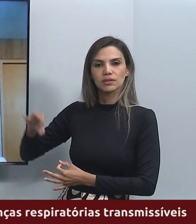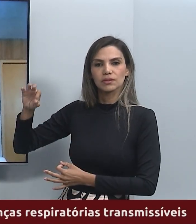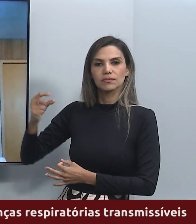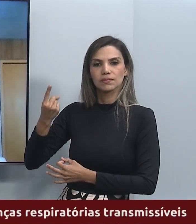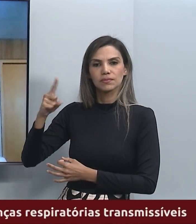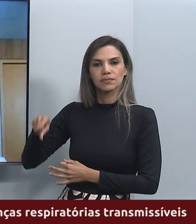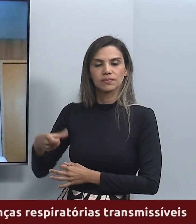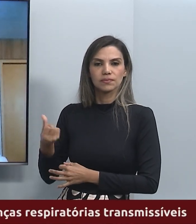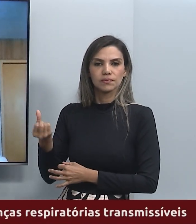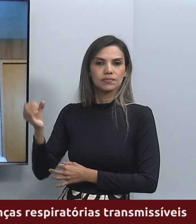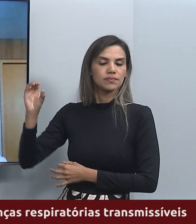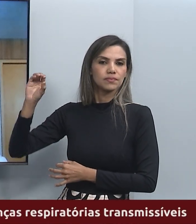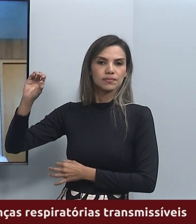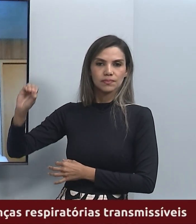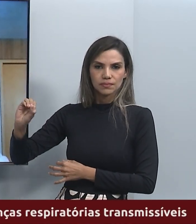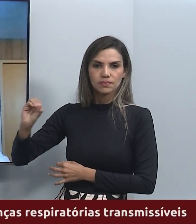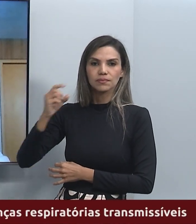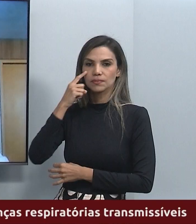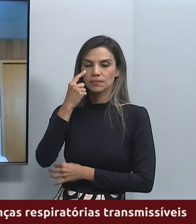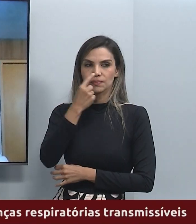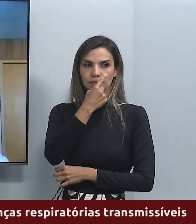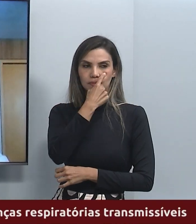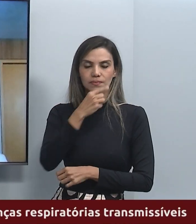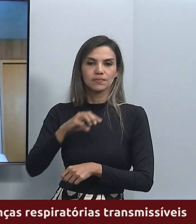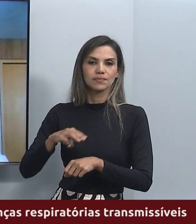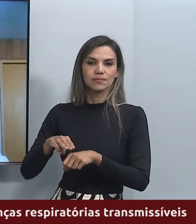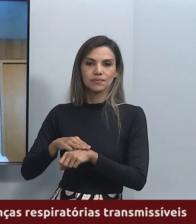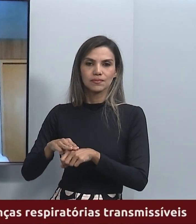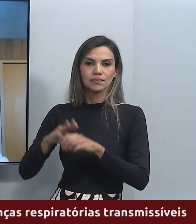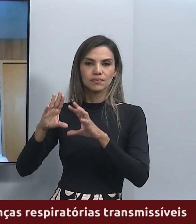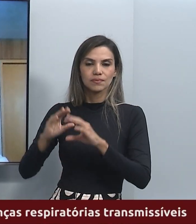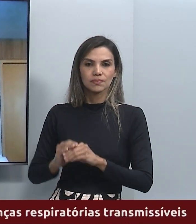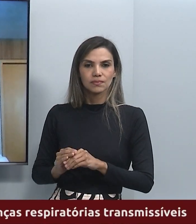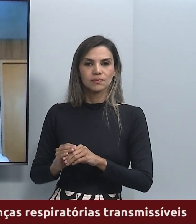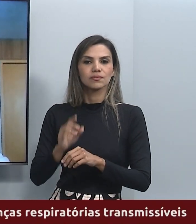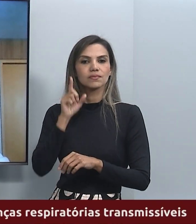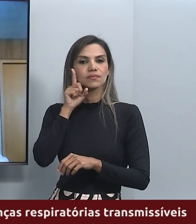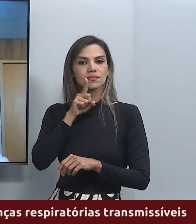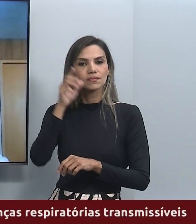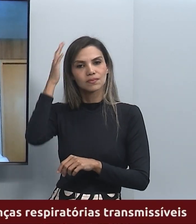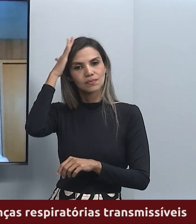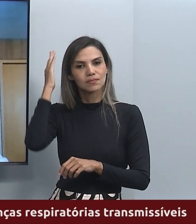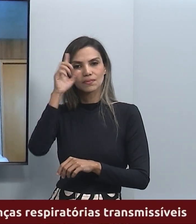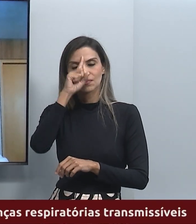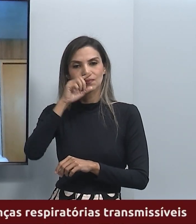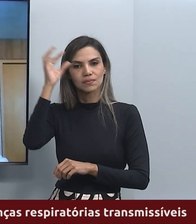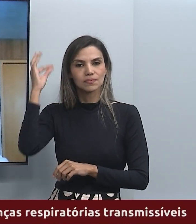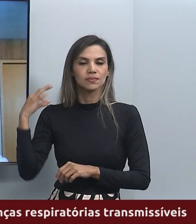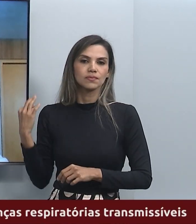morena, olhos castanhos escuros e cabelos com mechas aloiradas.